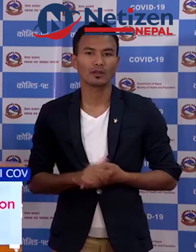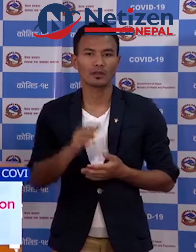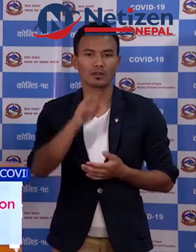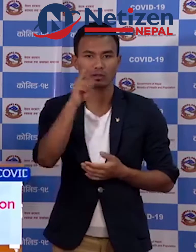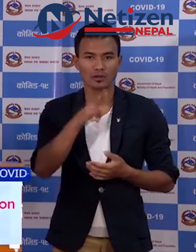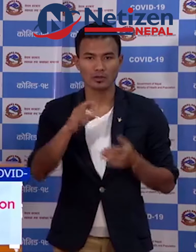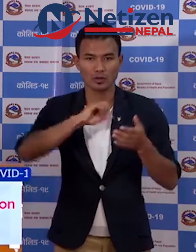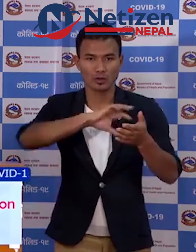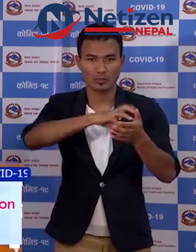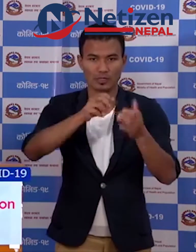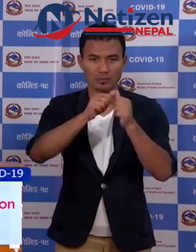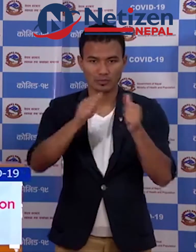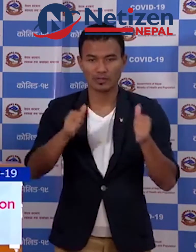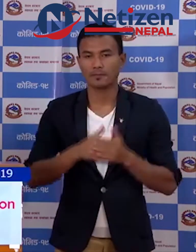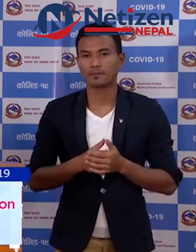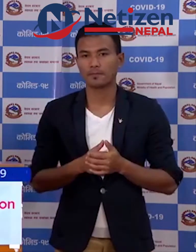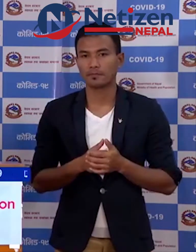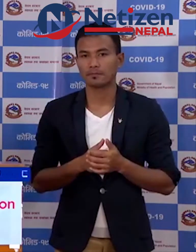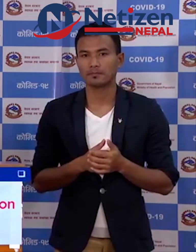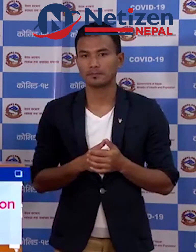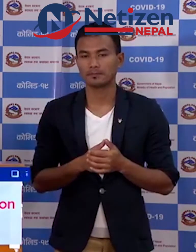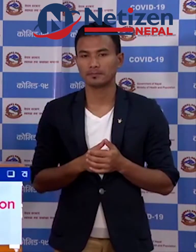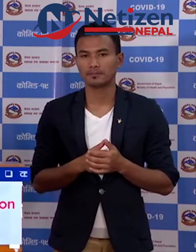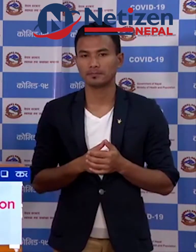र प्रदेश अनुसार